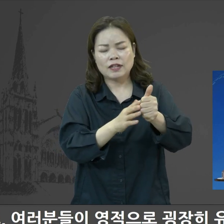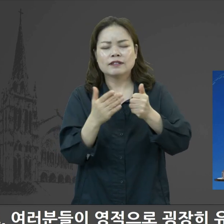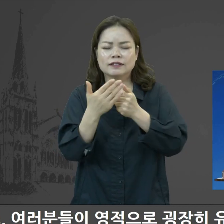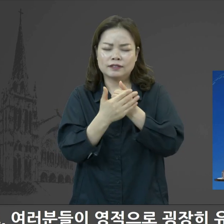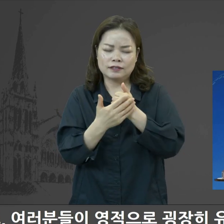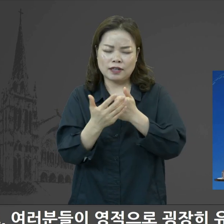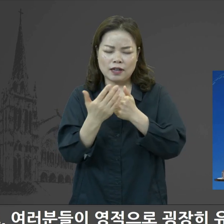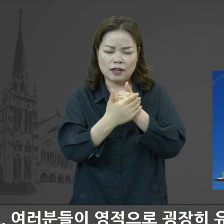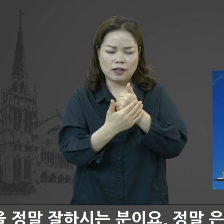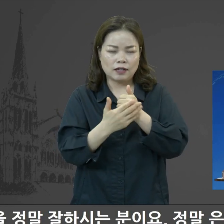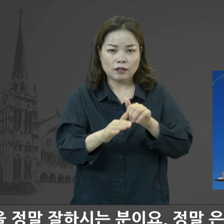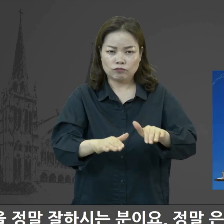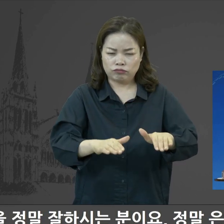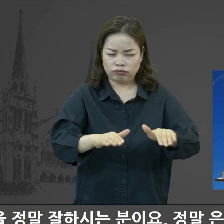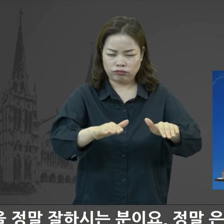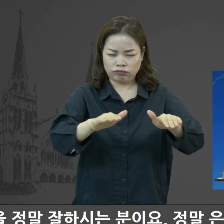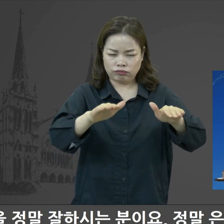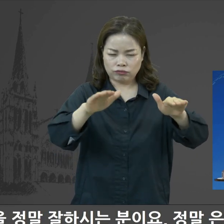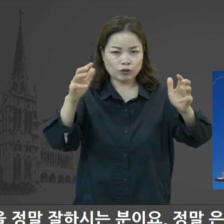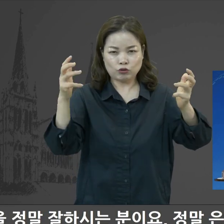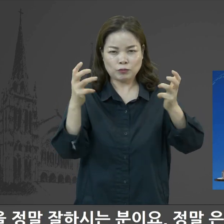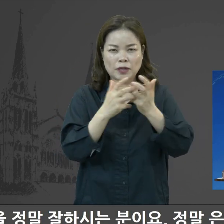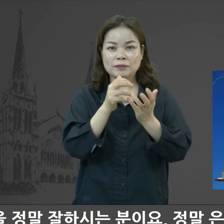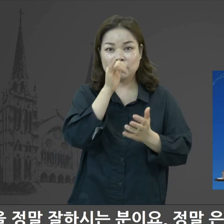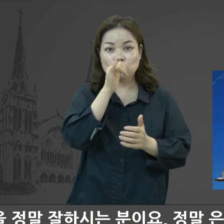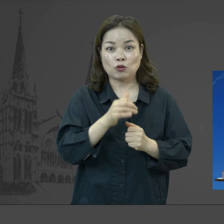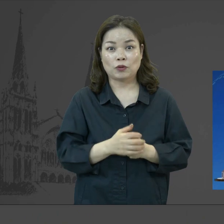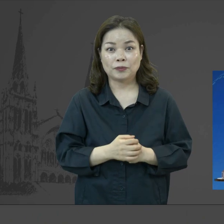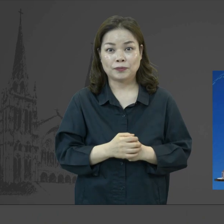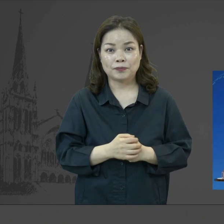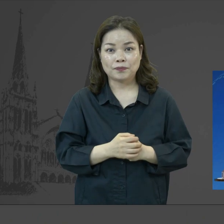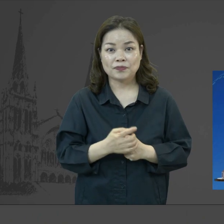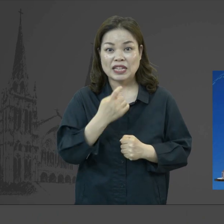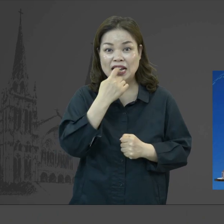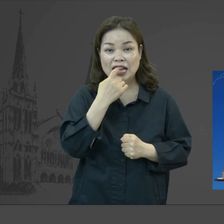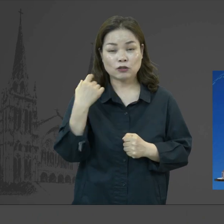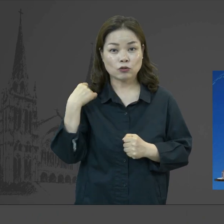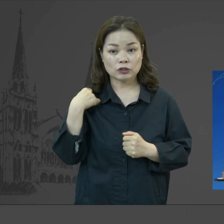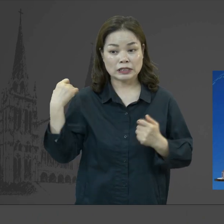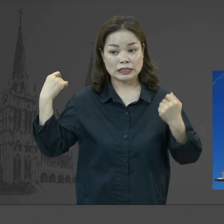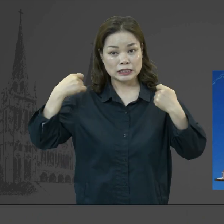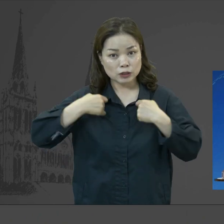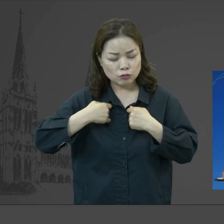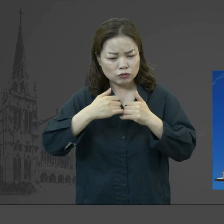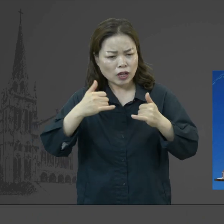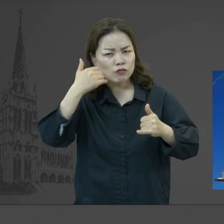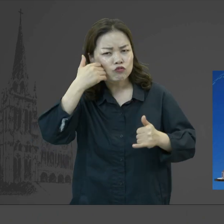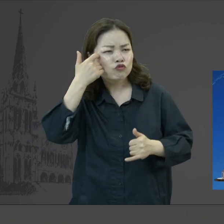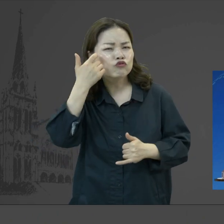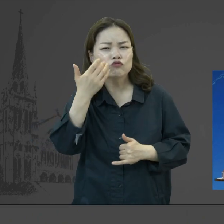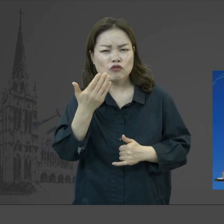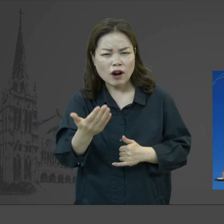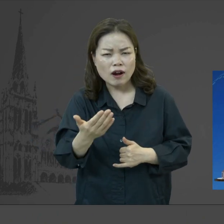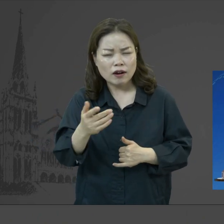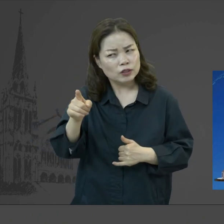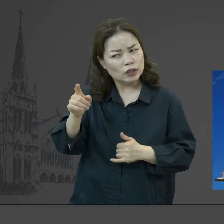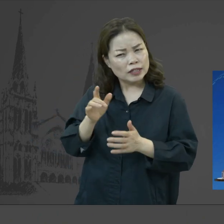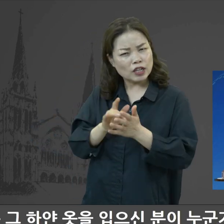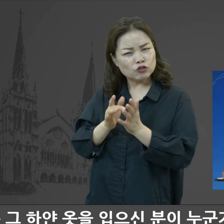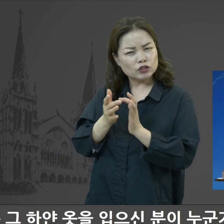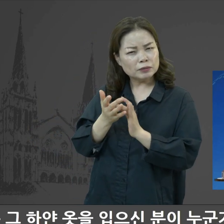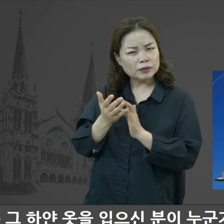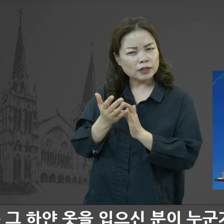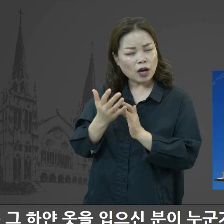은혜 성장이 정말 빠르게 돼요. 저는 그 하얀 옷을 입으신 분이 누군가 하고 저분이 예수님인가 보다